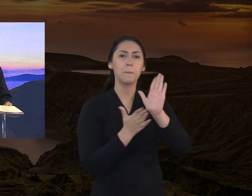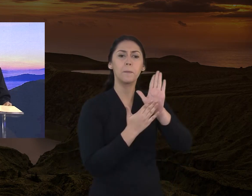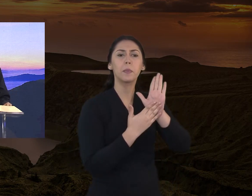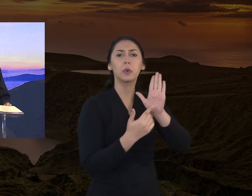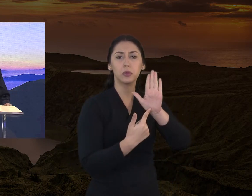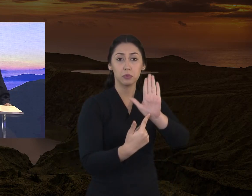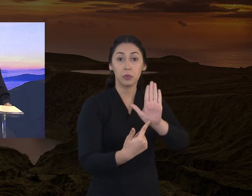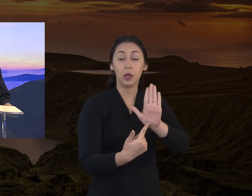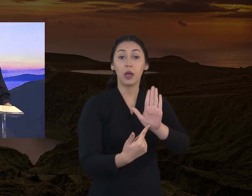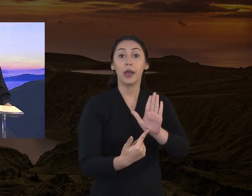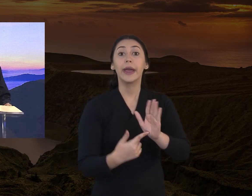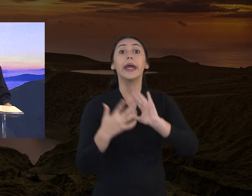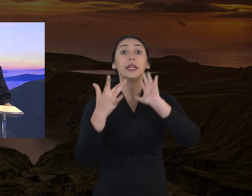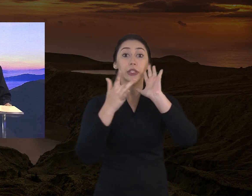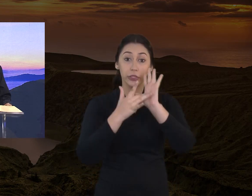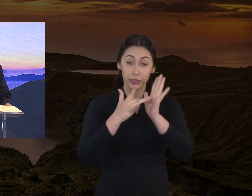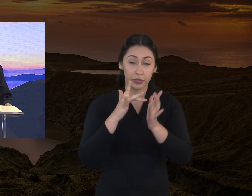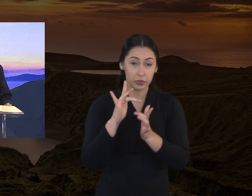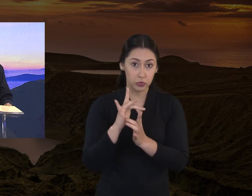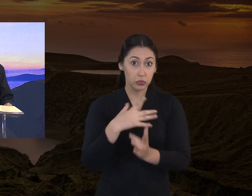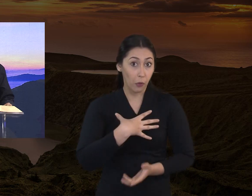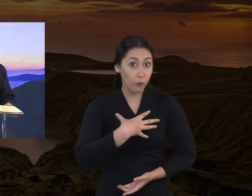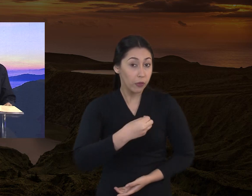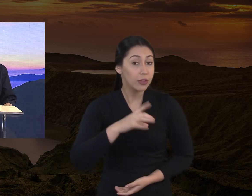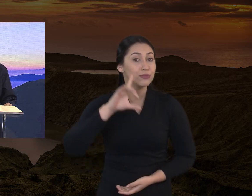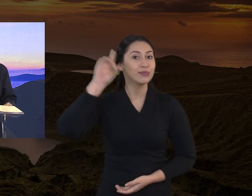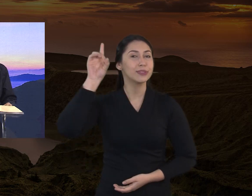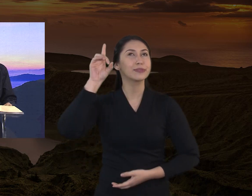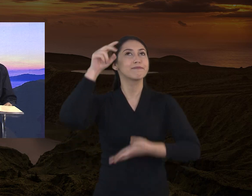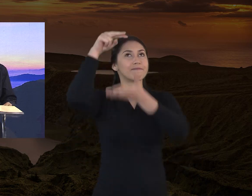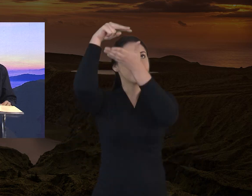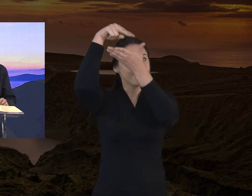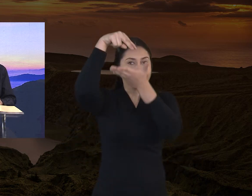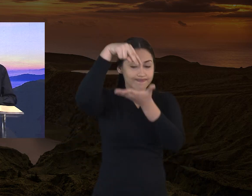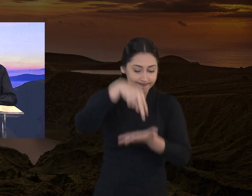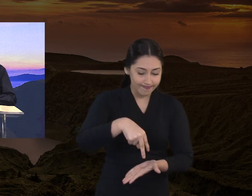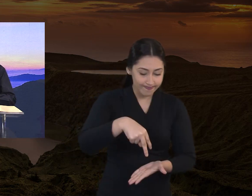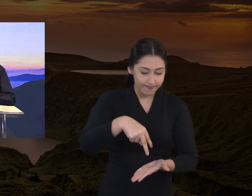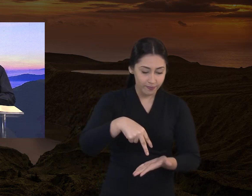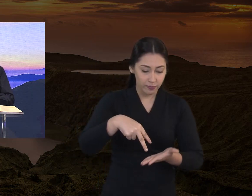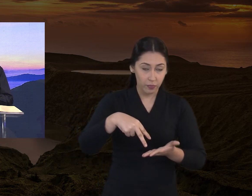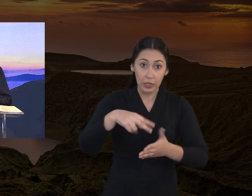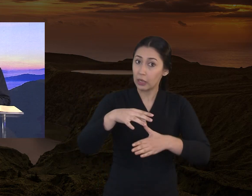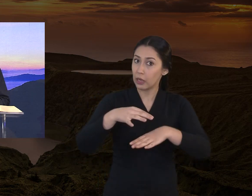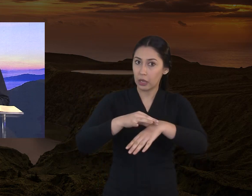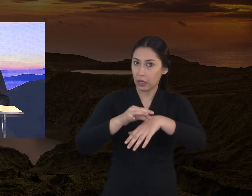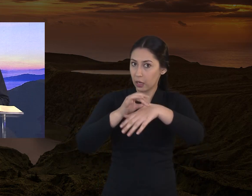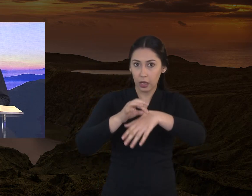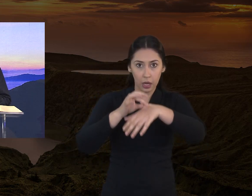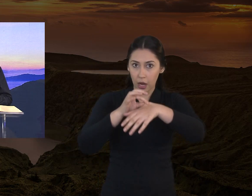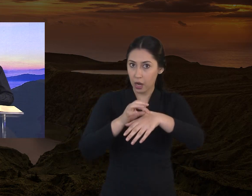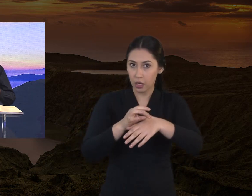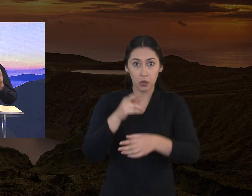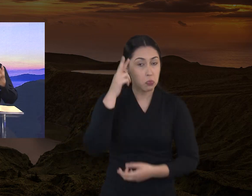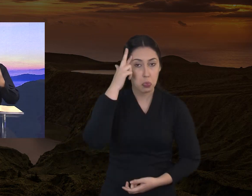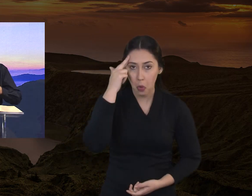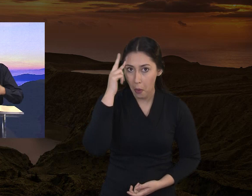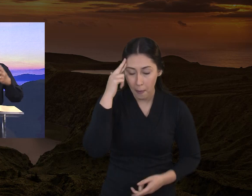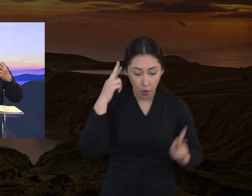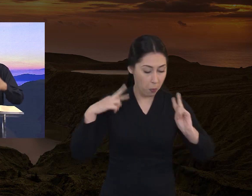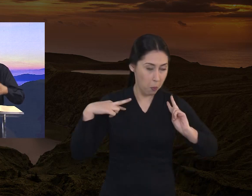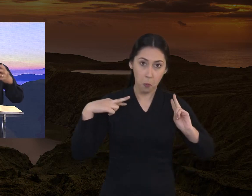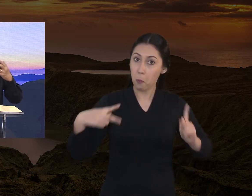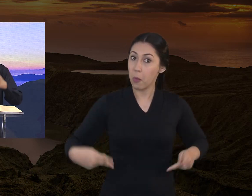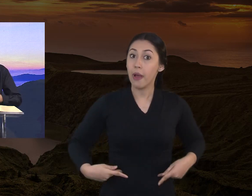proposto que o seu filho, né, viria aqui à terra, se tornaria carne, veio à